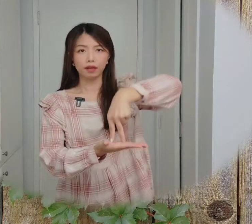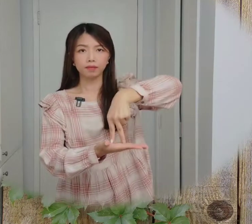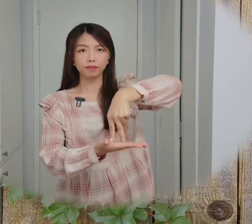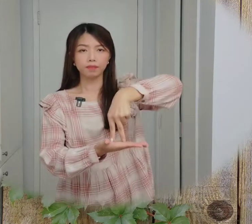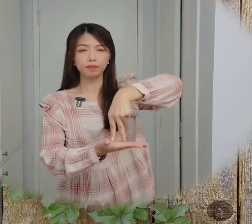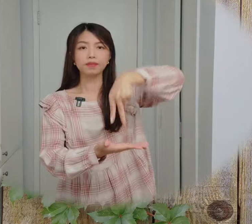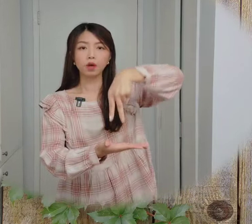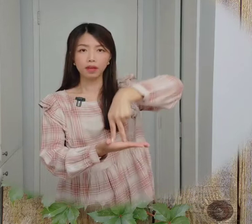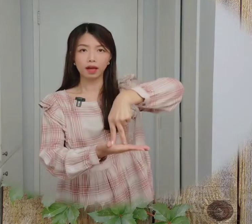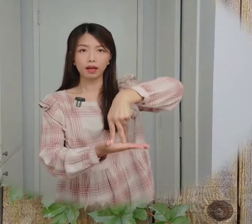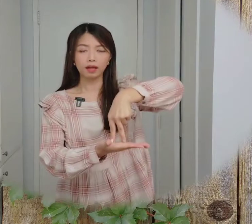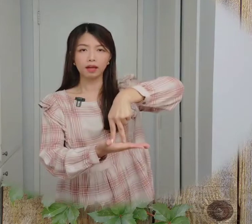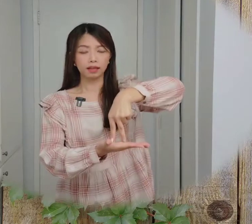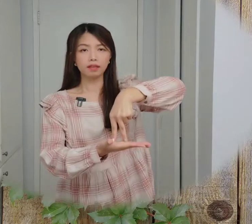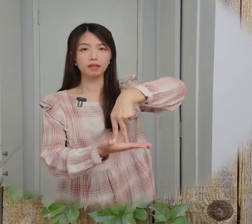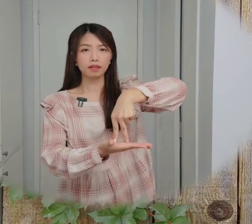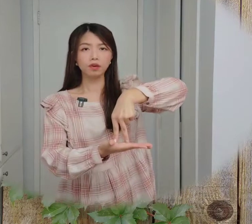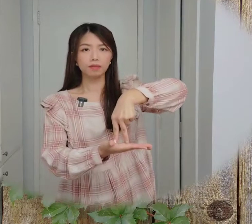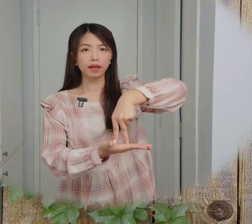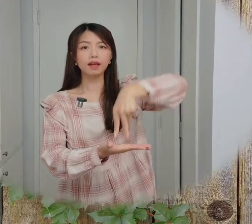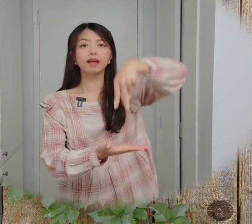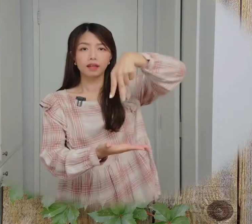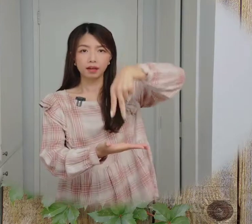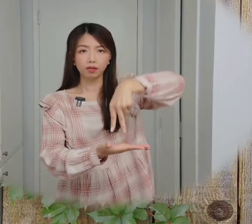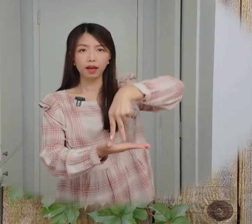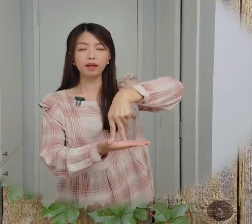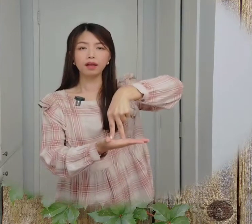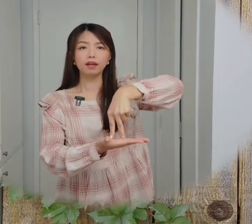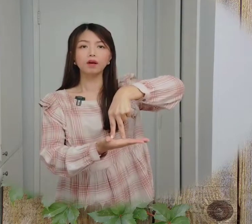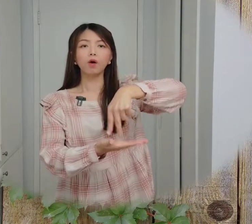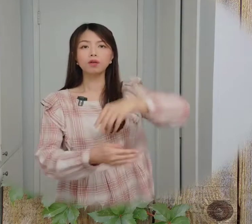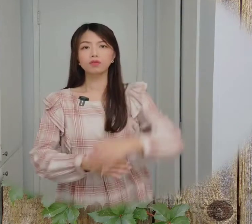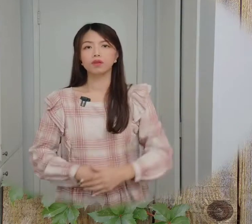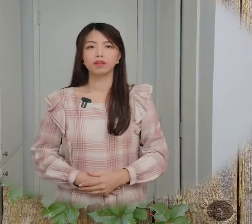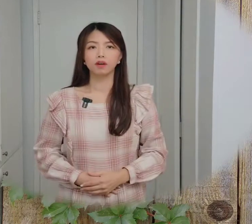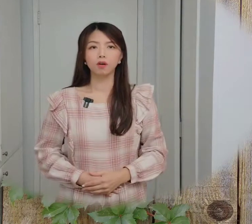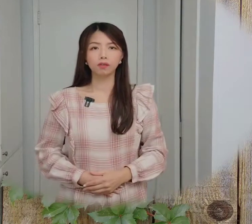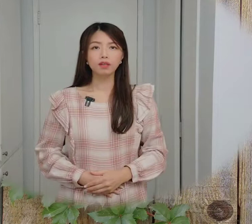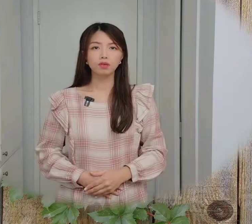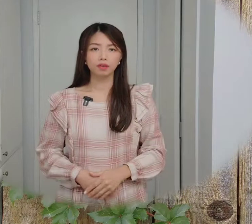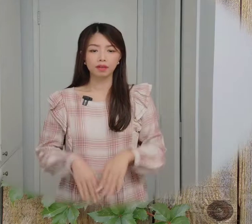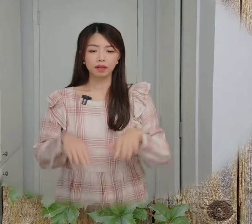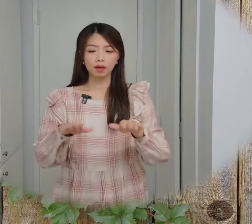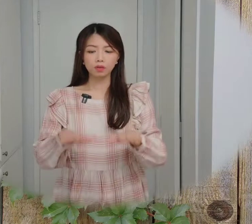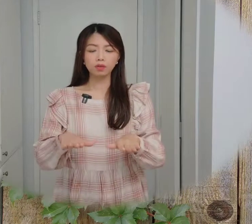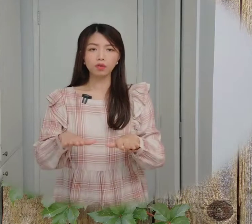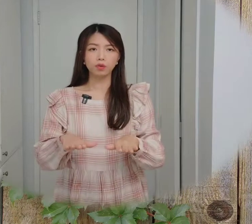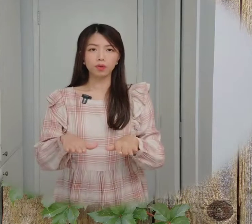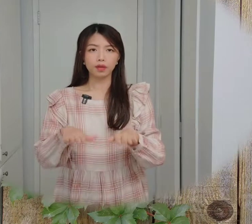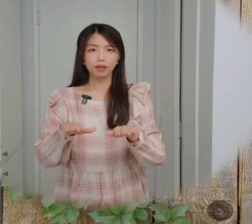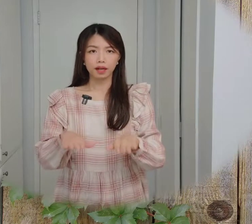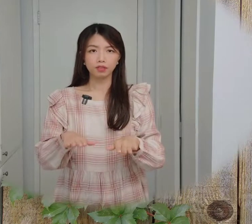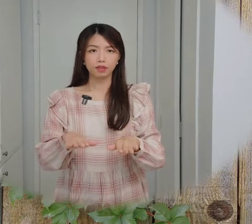일어나, 서다 같은 뜻의 수어입니다. 일어나 걸을 수 있는 것, 걷다 수어는 손등